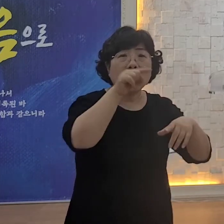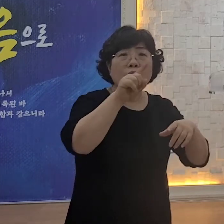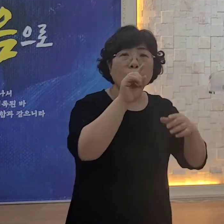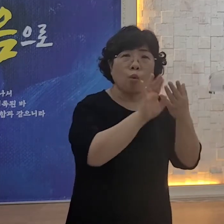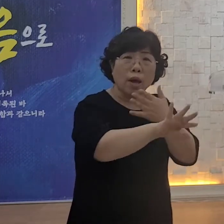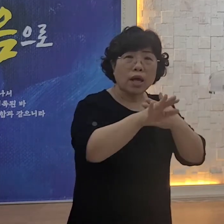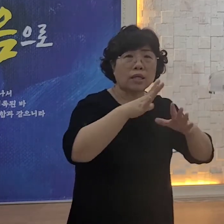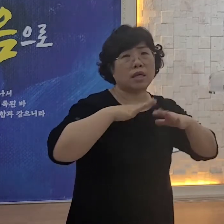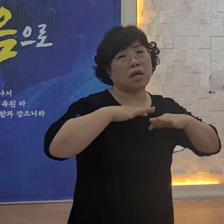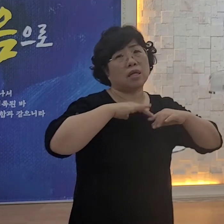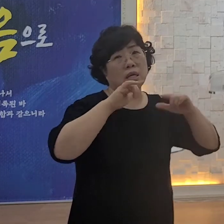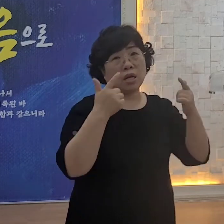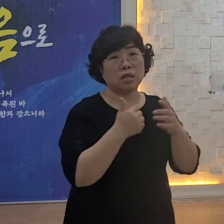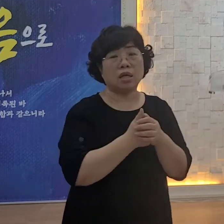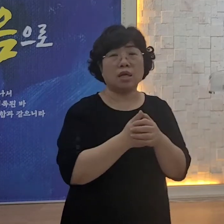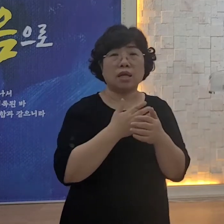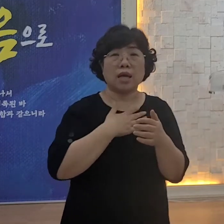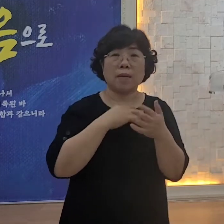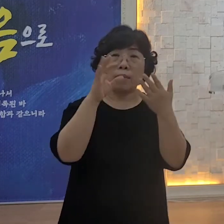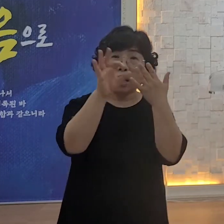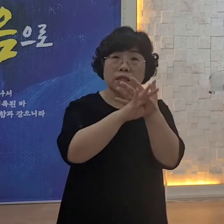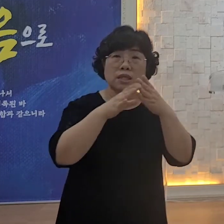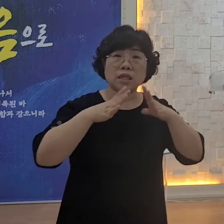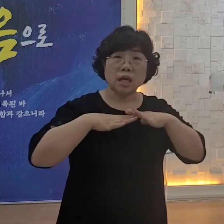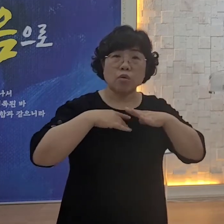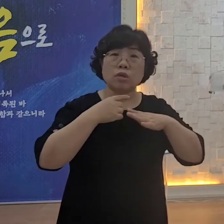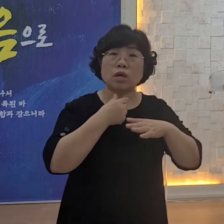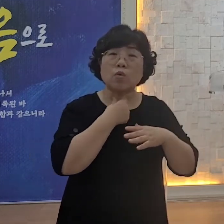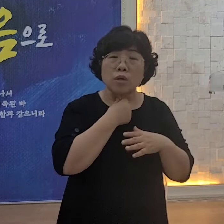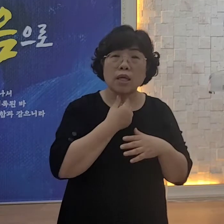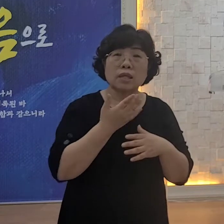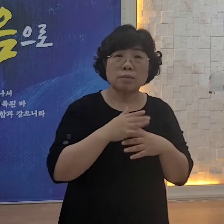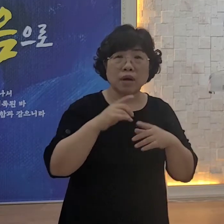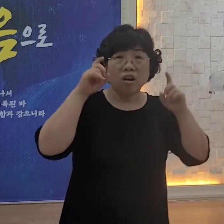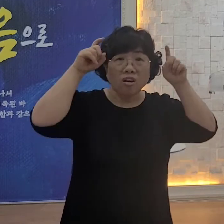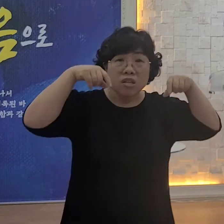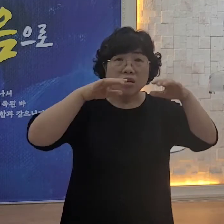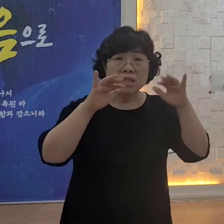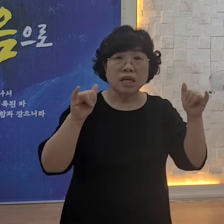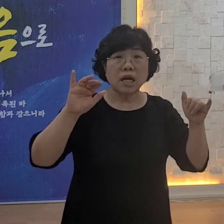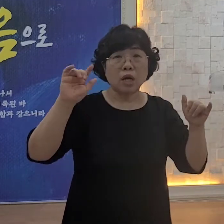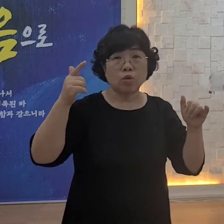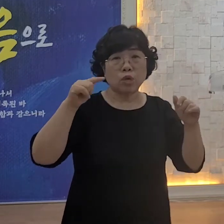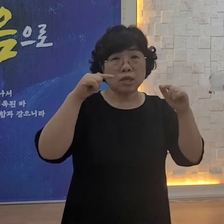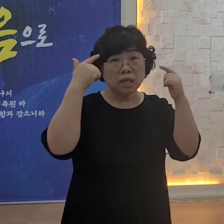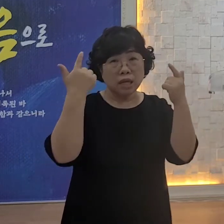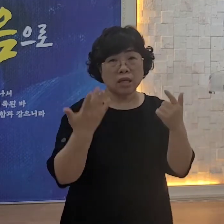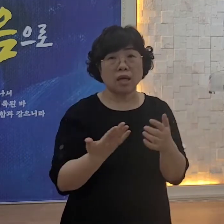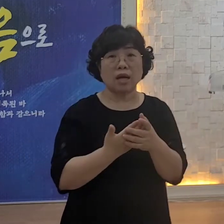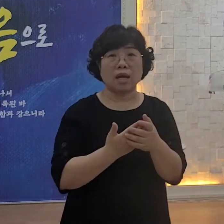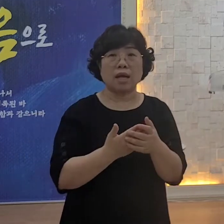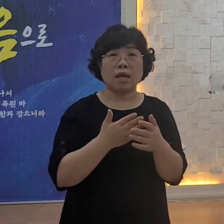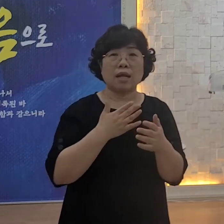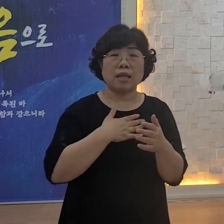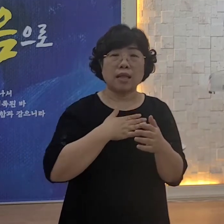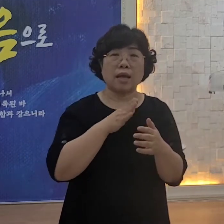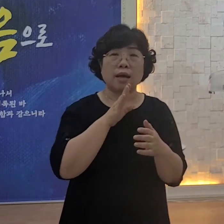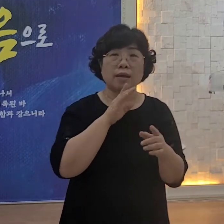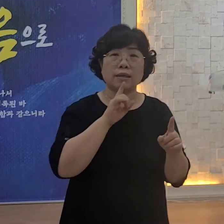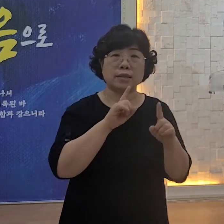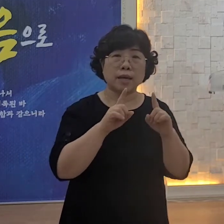외에 자랑하지 아니하리라. 내가 만일 자랑하고자 하여도 어리석은 자가 되지 아니할